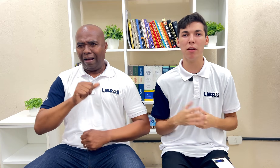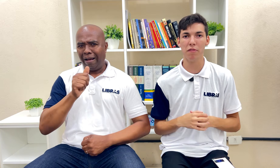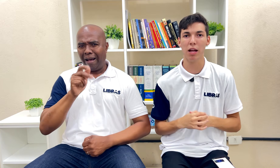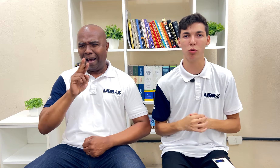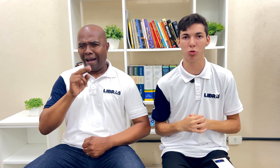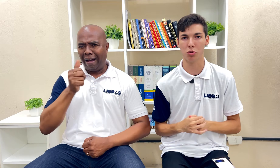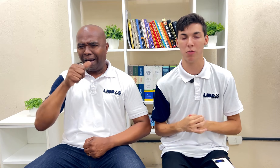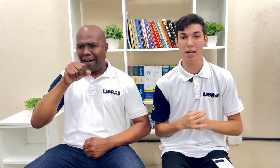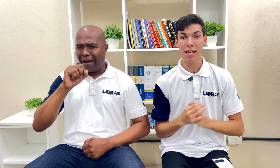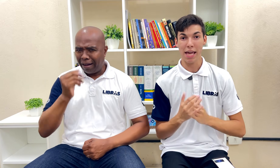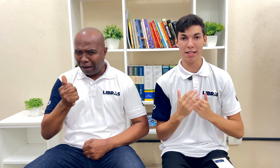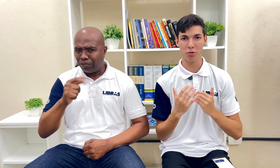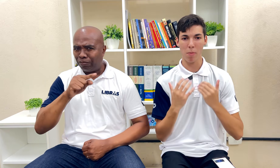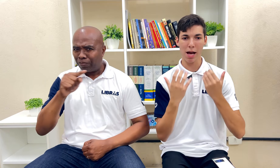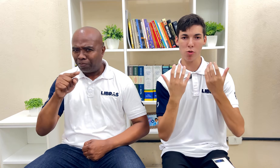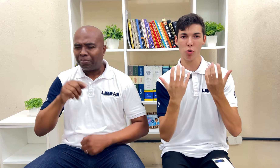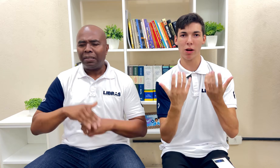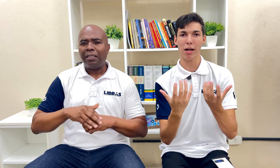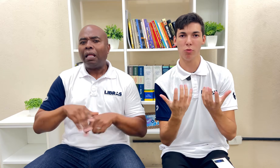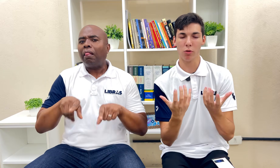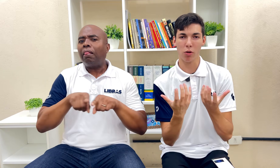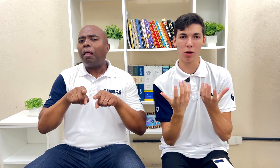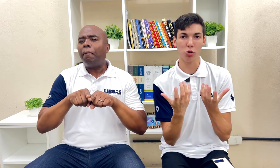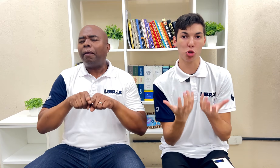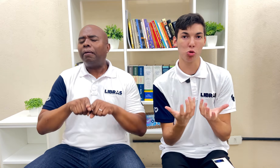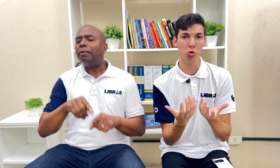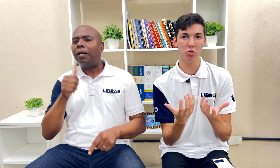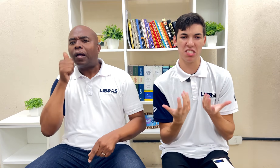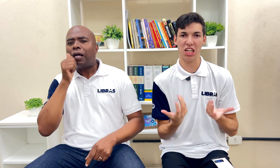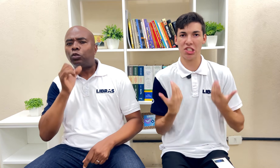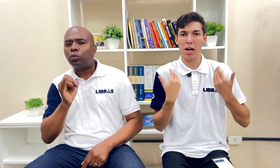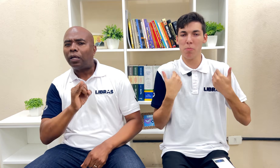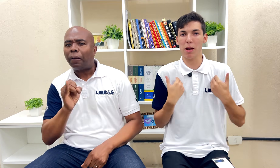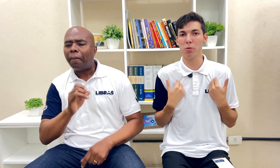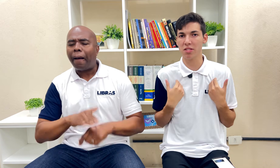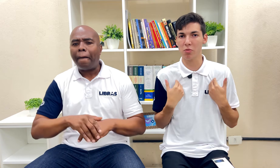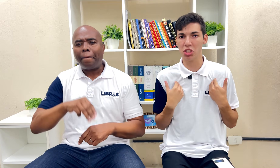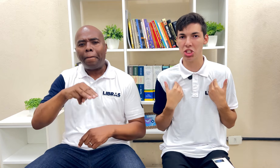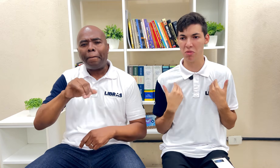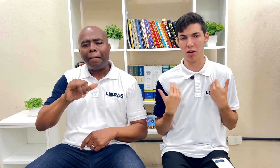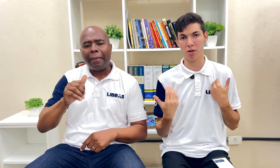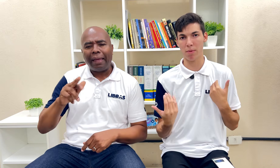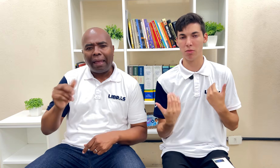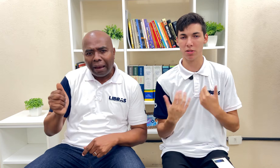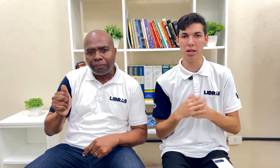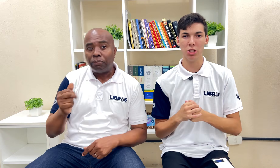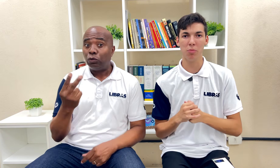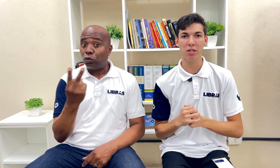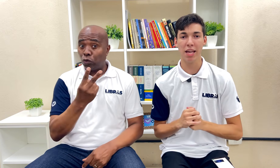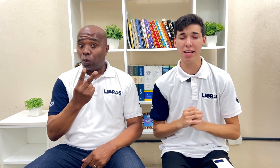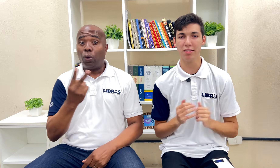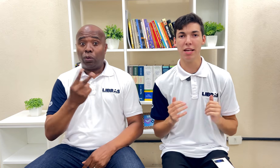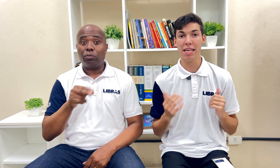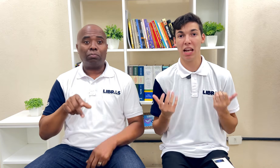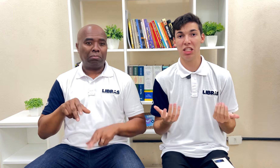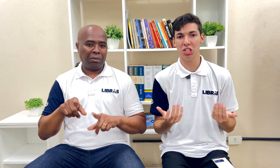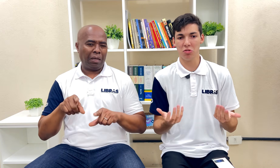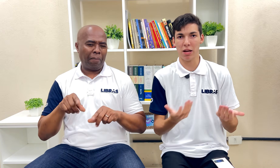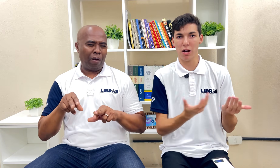falar conosco. Eles tomaram um local de orgulho, se acharam pela posição que tinham, eram irmãos de Moisés, e além disso, Arão